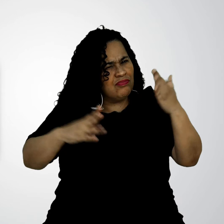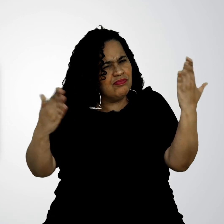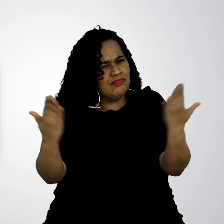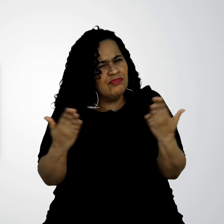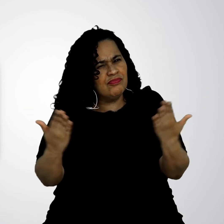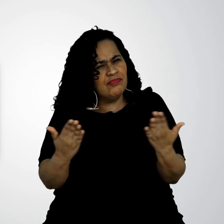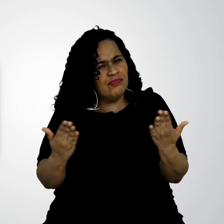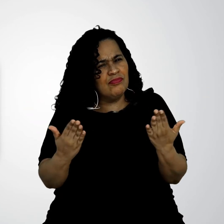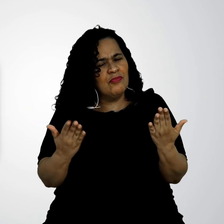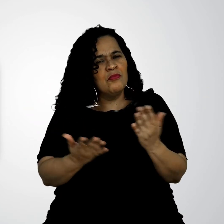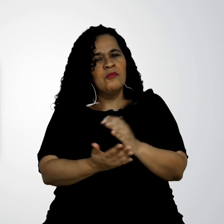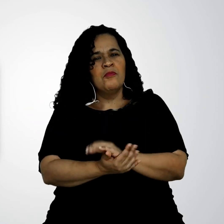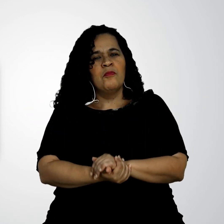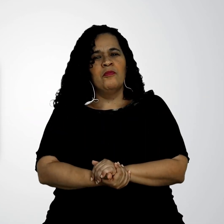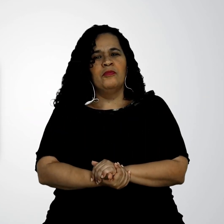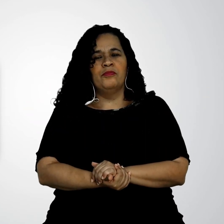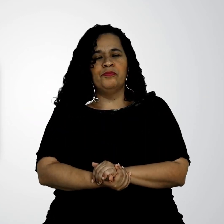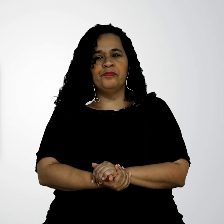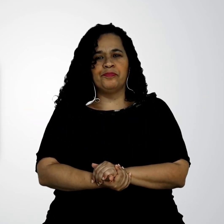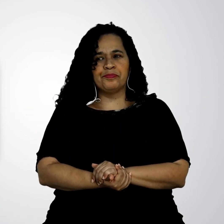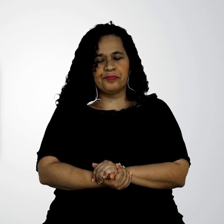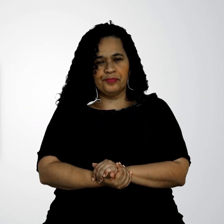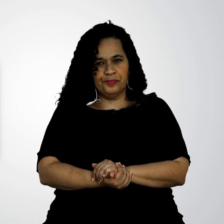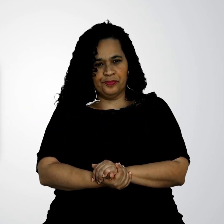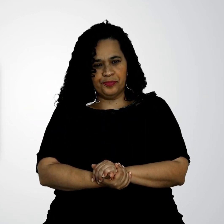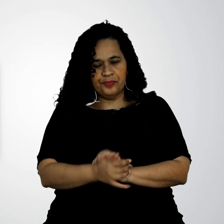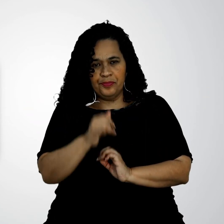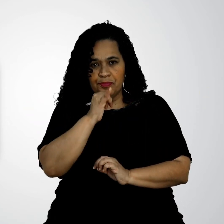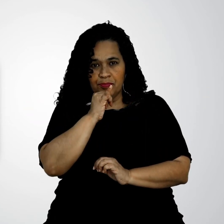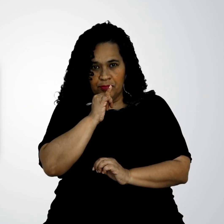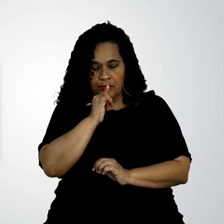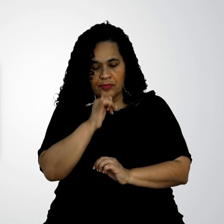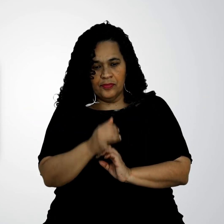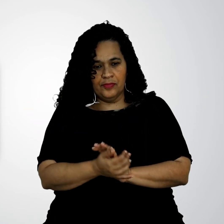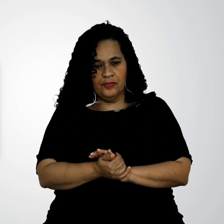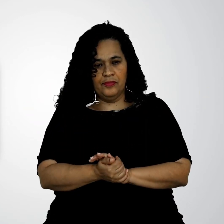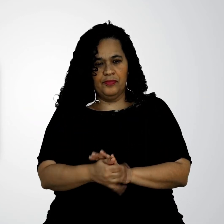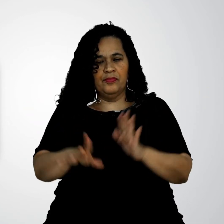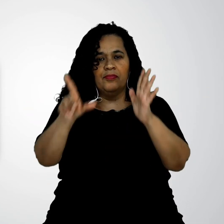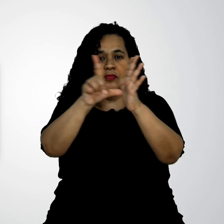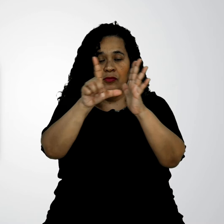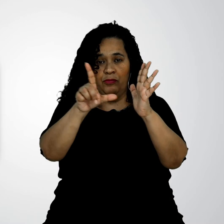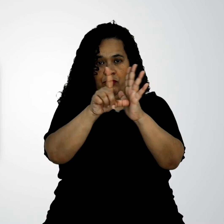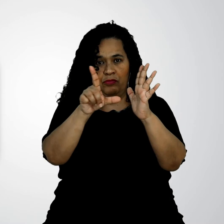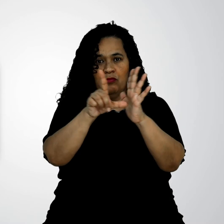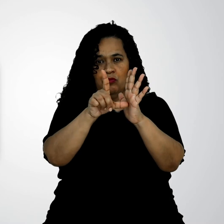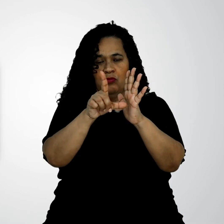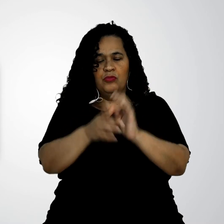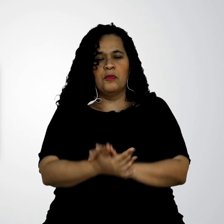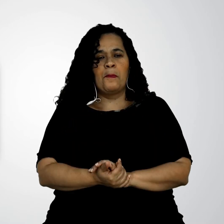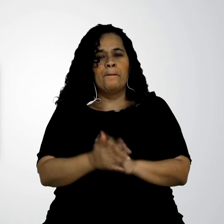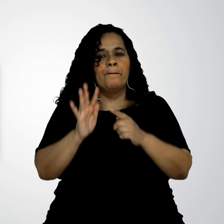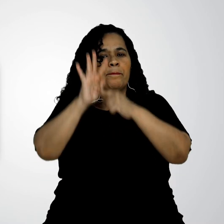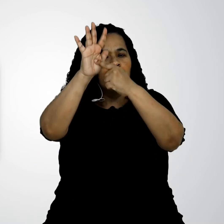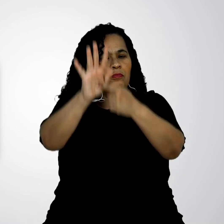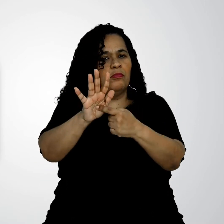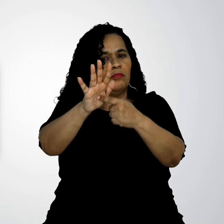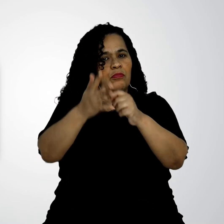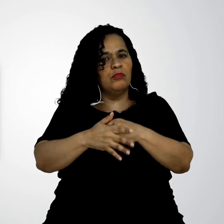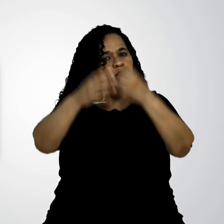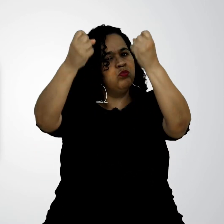com relação a essa questão. Quando a gente pega, por exemplo, Levíticos, ele fala aqui, que a questão